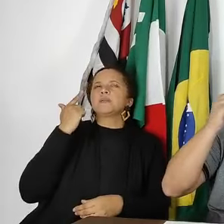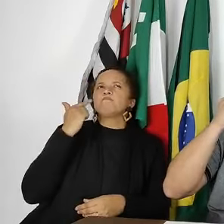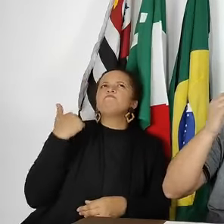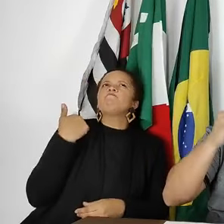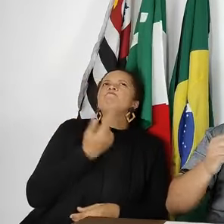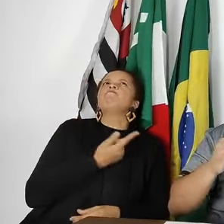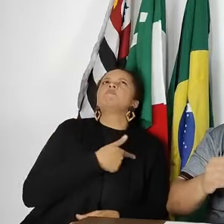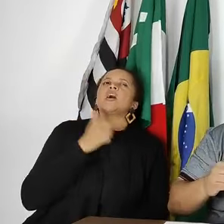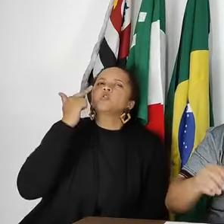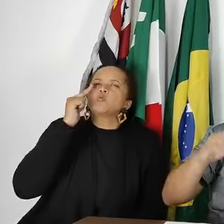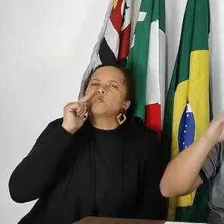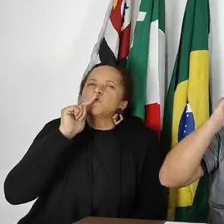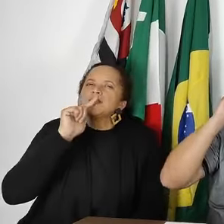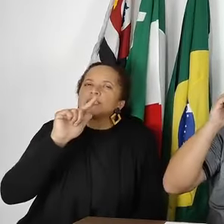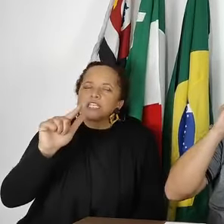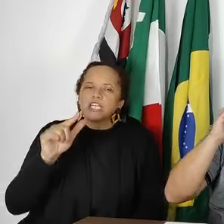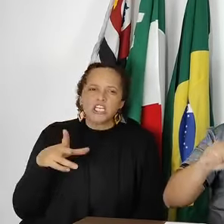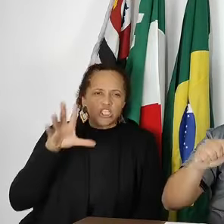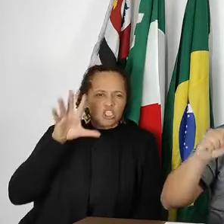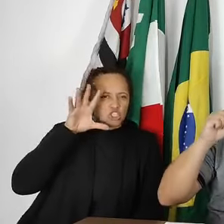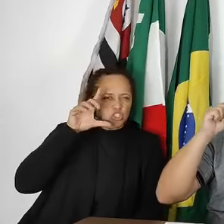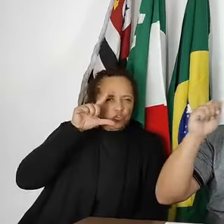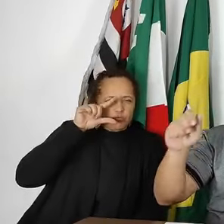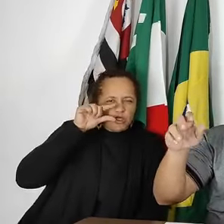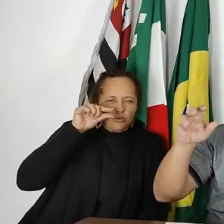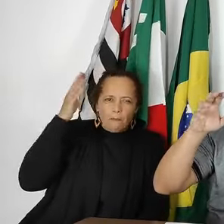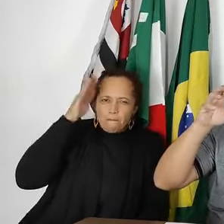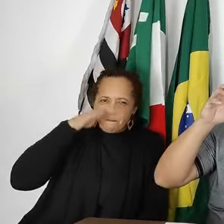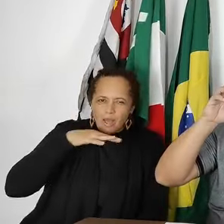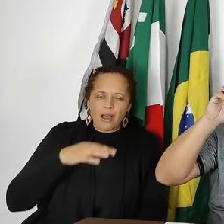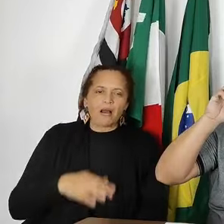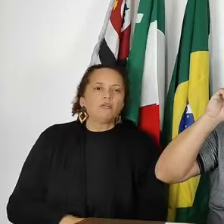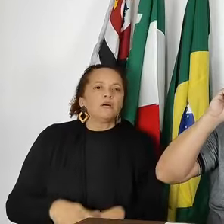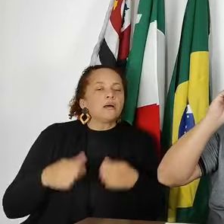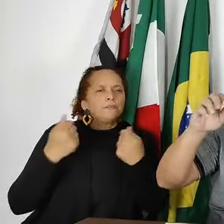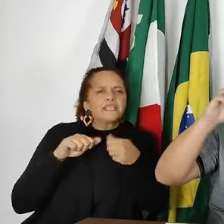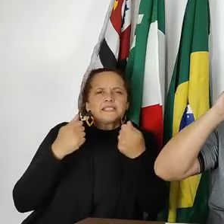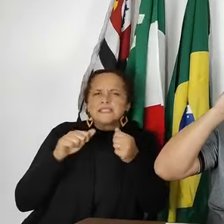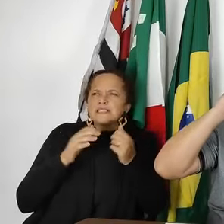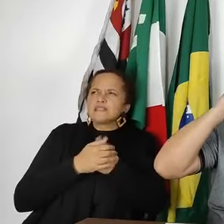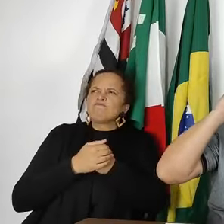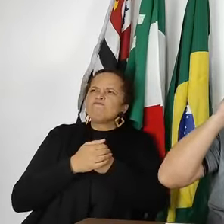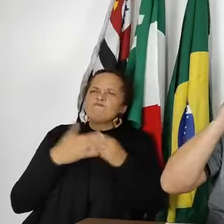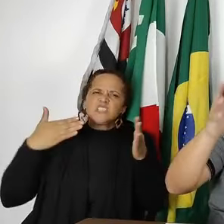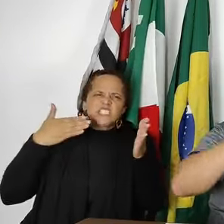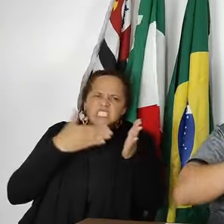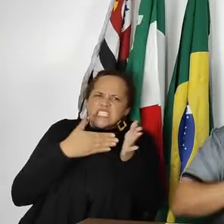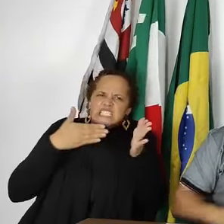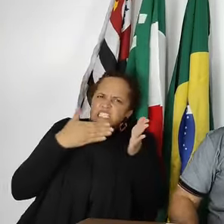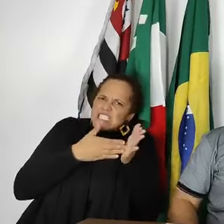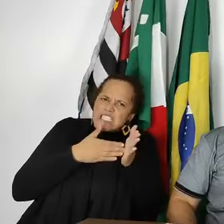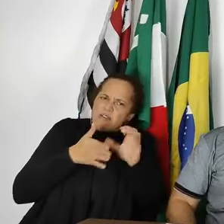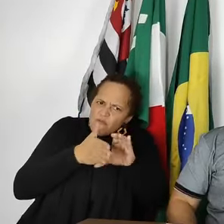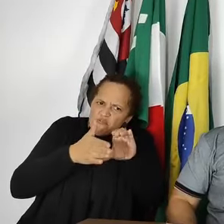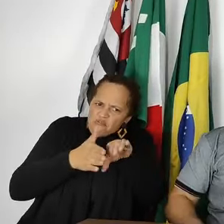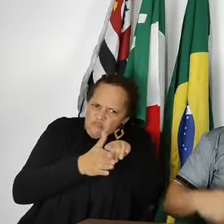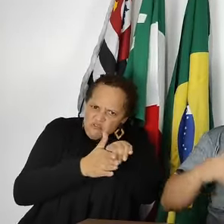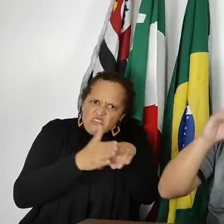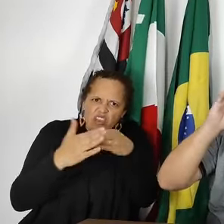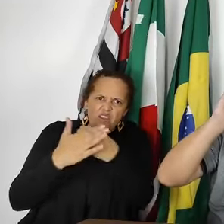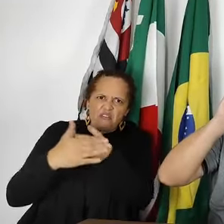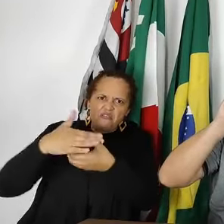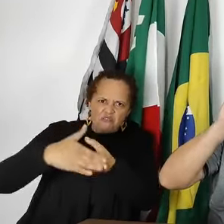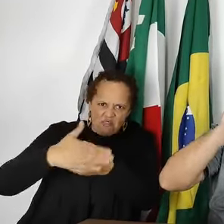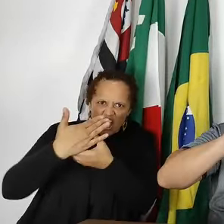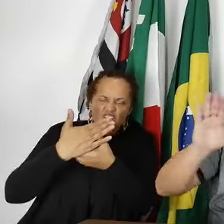dessa despoluição da nossa mente, primeira coisa, precisamos evitar a entrada de coisas negativas na nossa vida. Nós